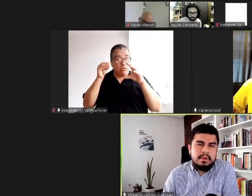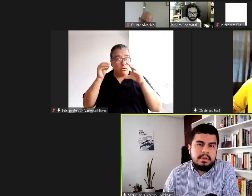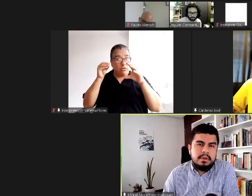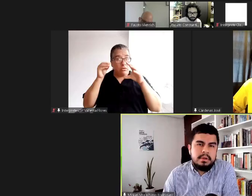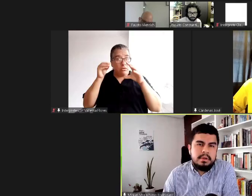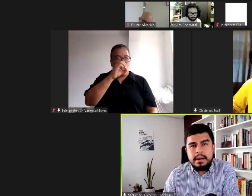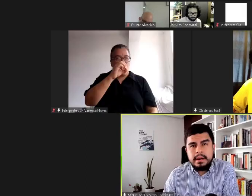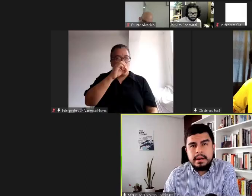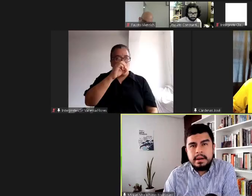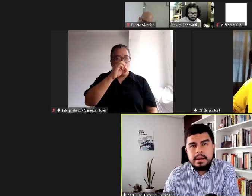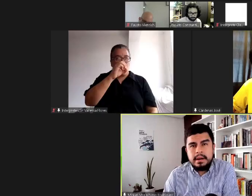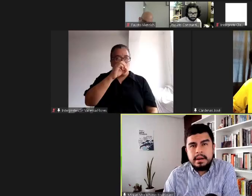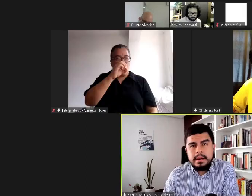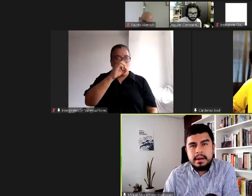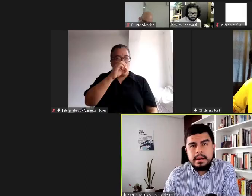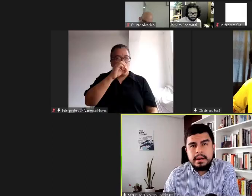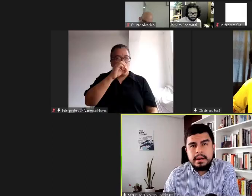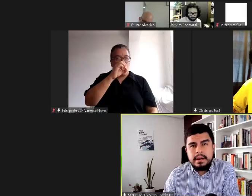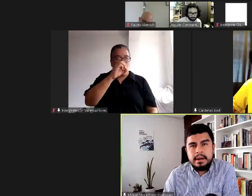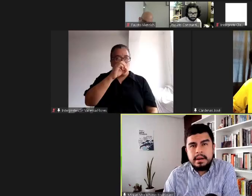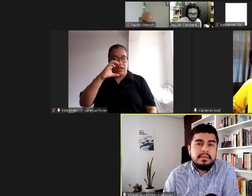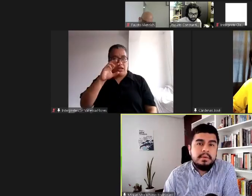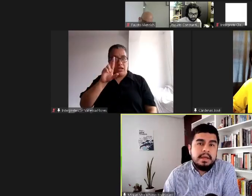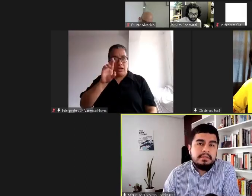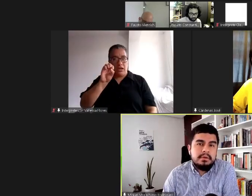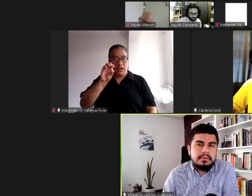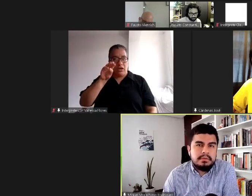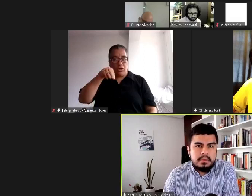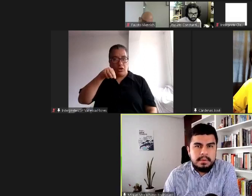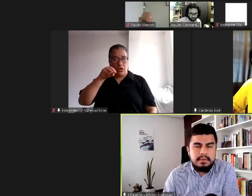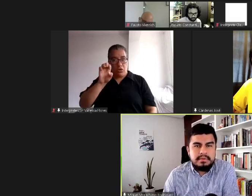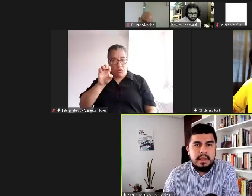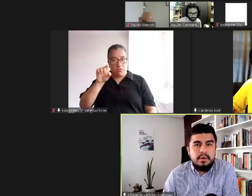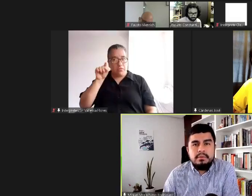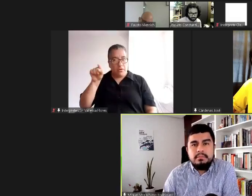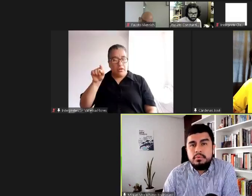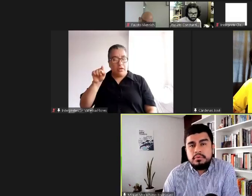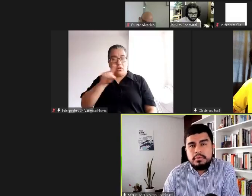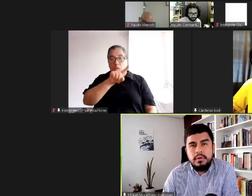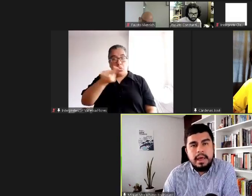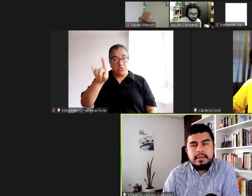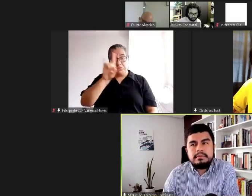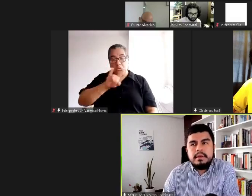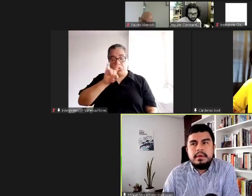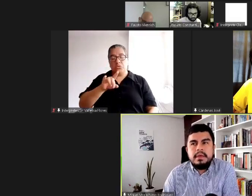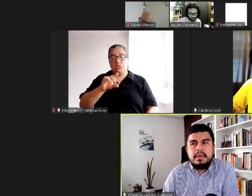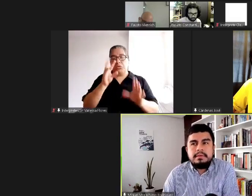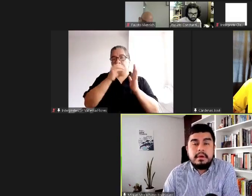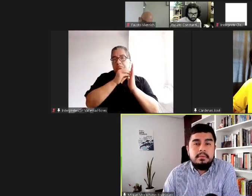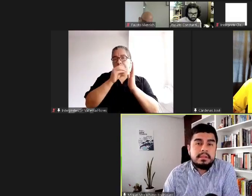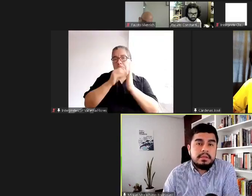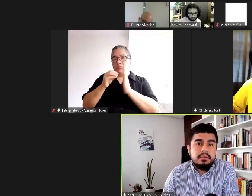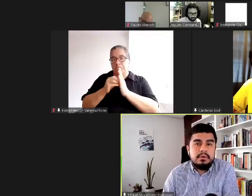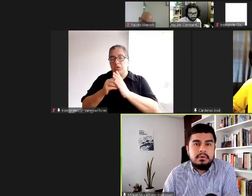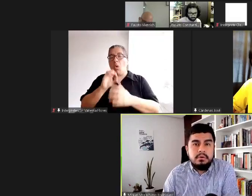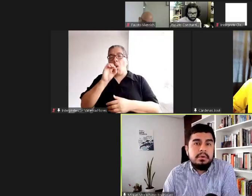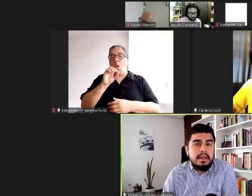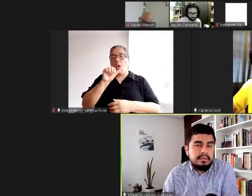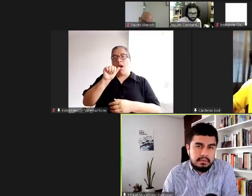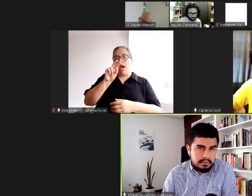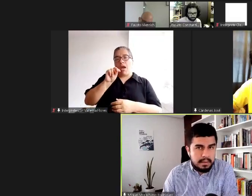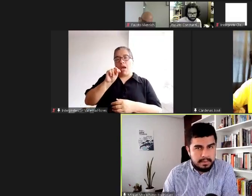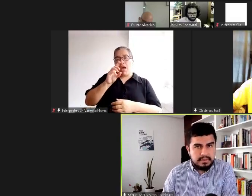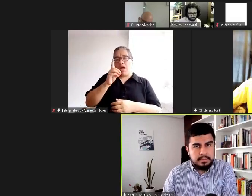probablemente usan para navegar, o el sistema operativo Android, que viene instalado en muchos celulares, está compartido con